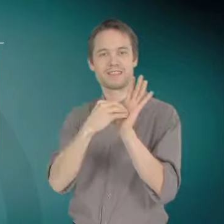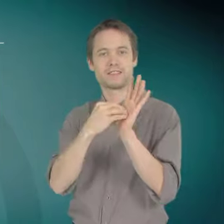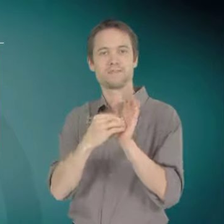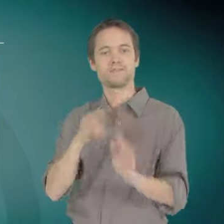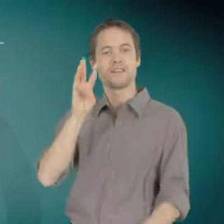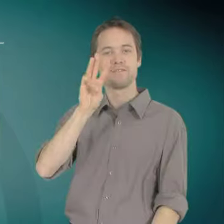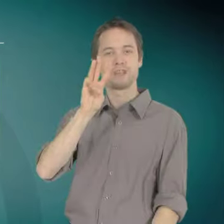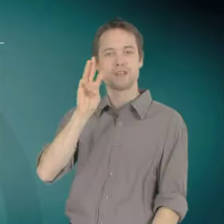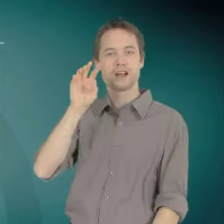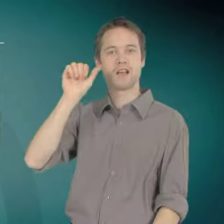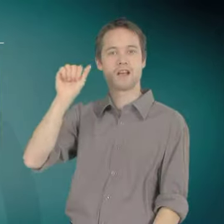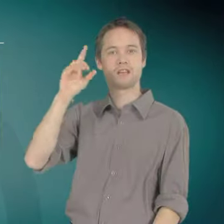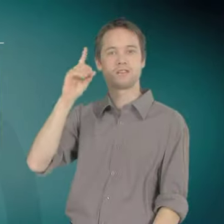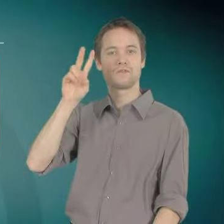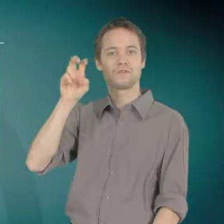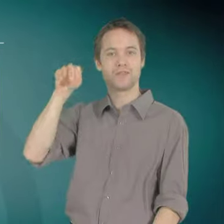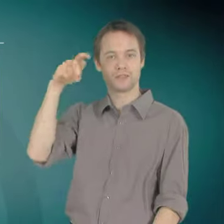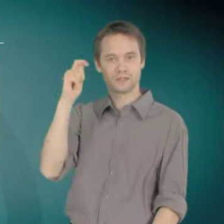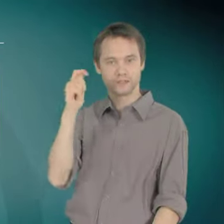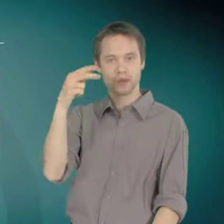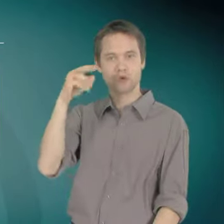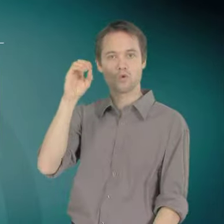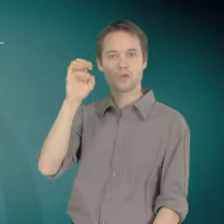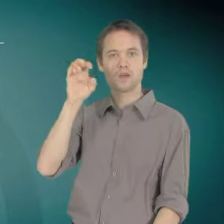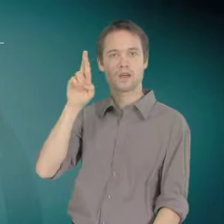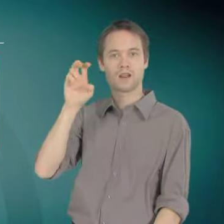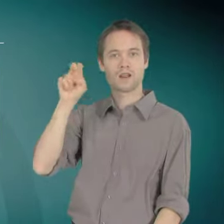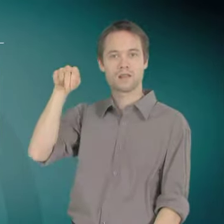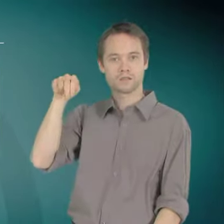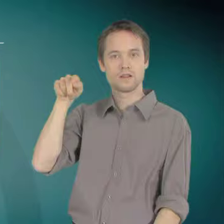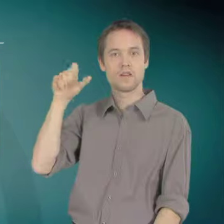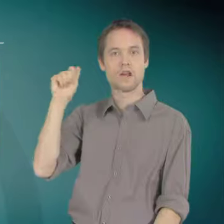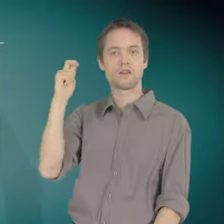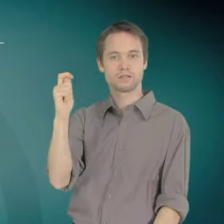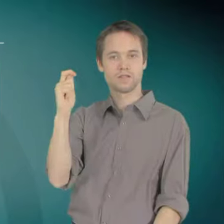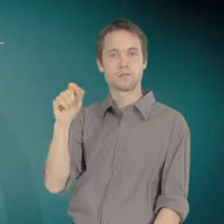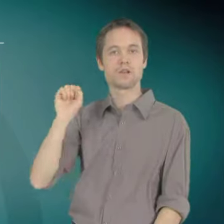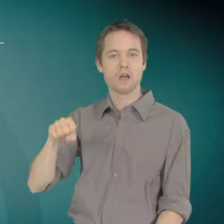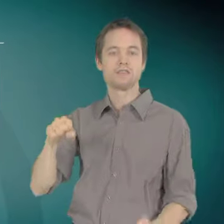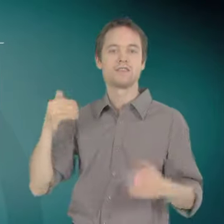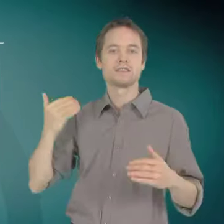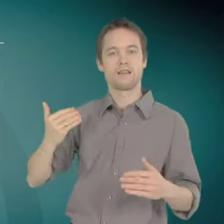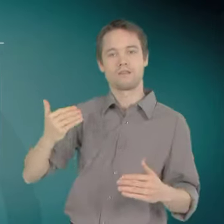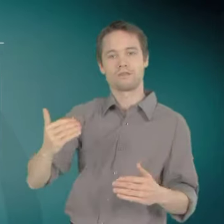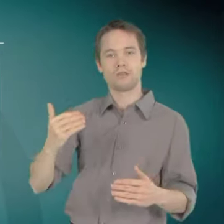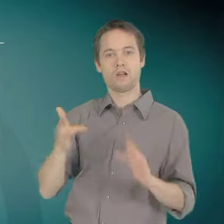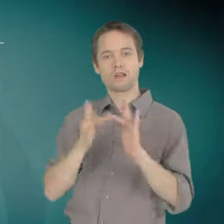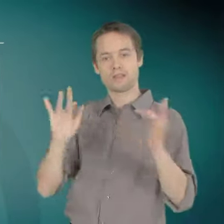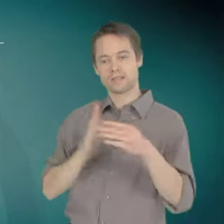dieser ist im internet unter www advent höheren punkt at zu finden man kann jeden